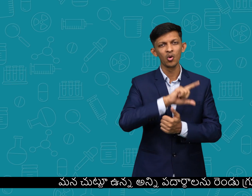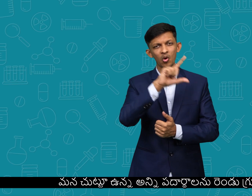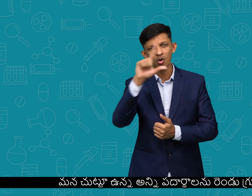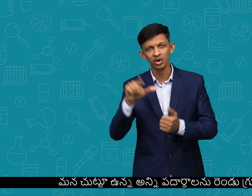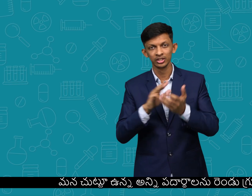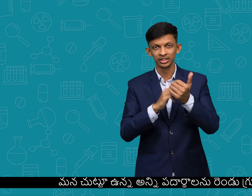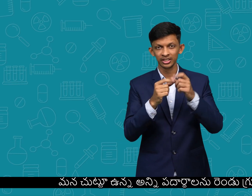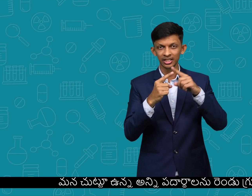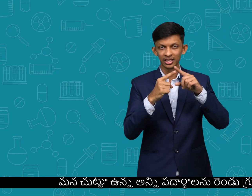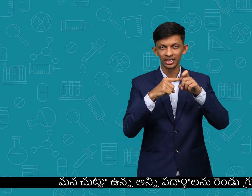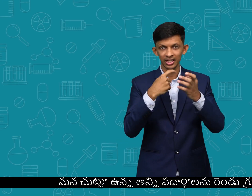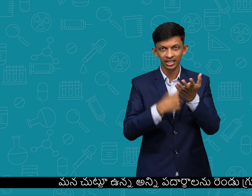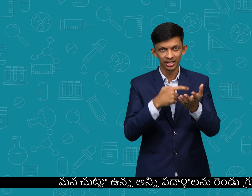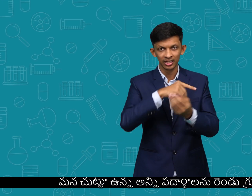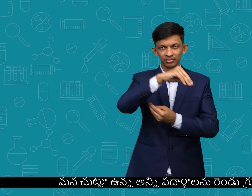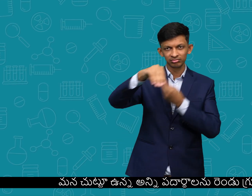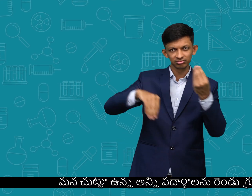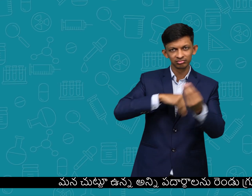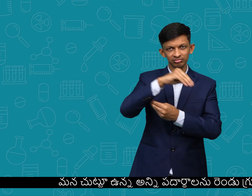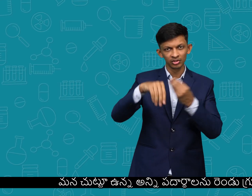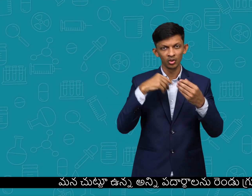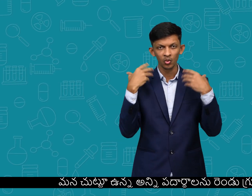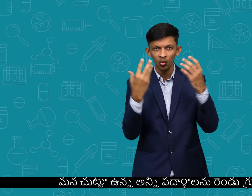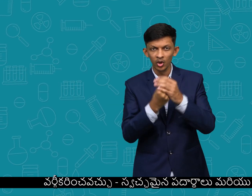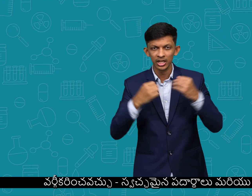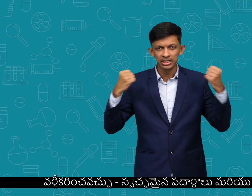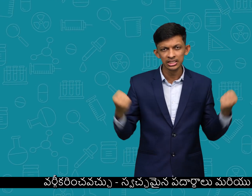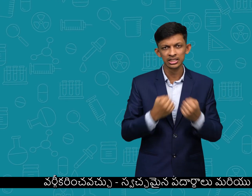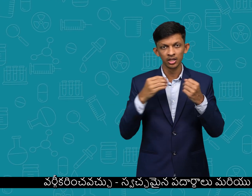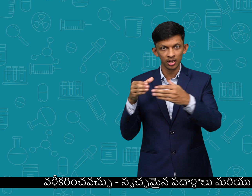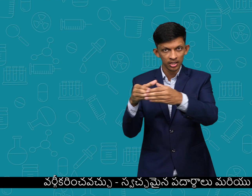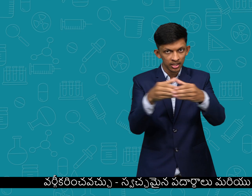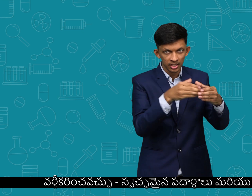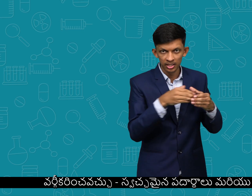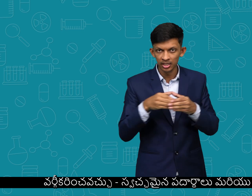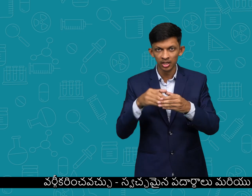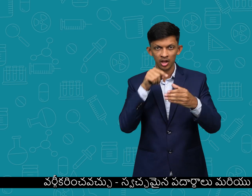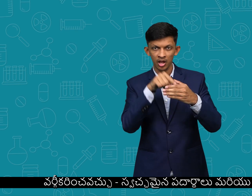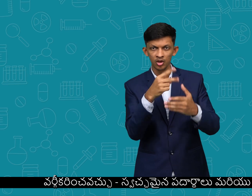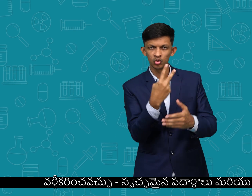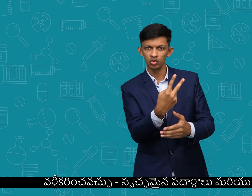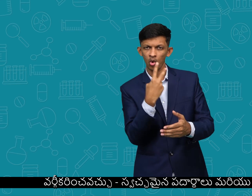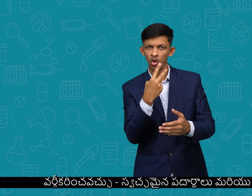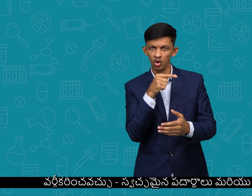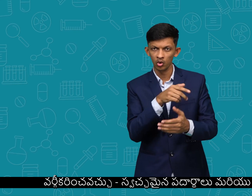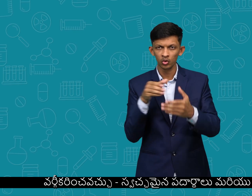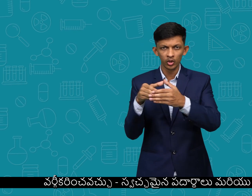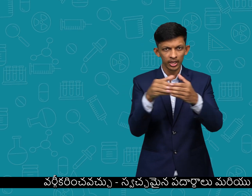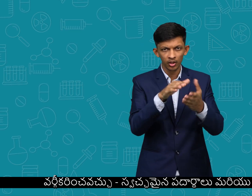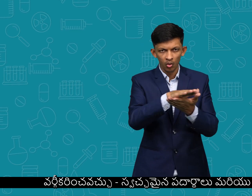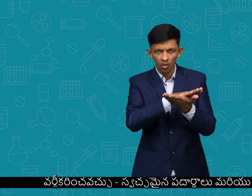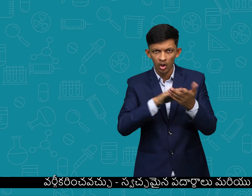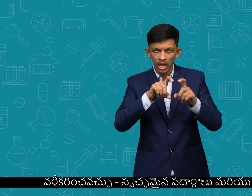మన చుట్టూ ఉన్న అన్ని పదార్థాలను రెండు గ్రూపులుగా వర్గీకరించవచ్చు: స్వచ్ఛమైన పదార్థాలు